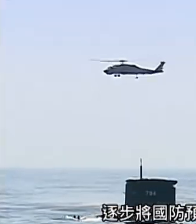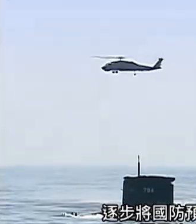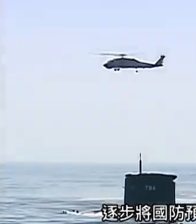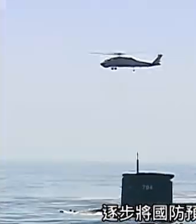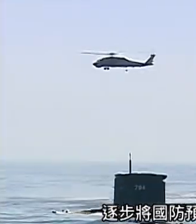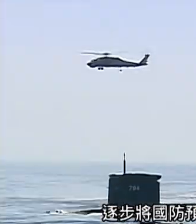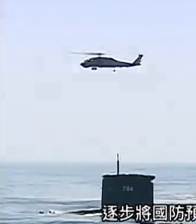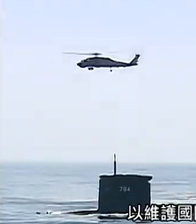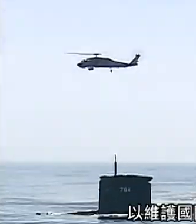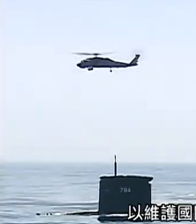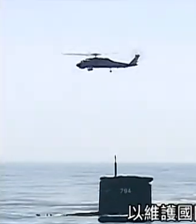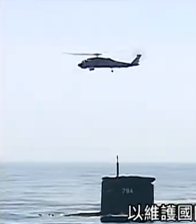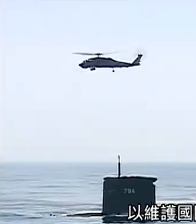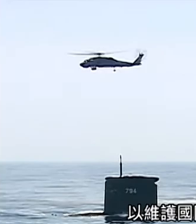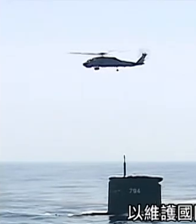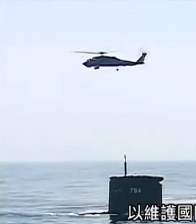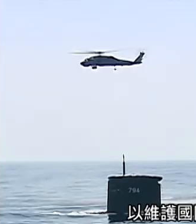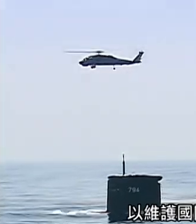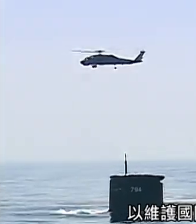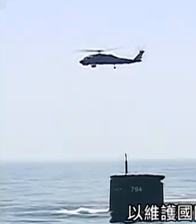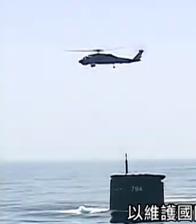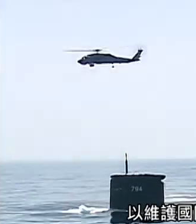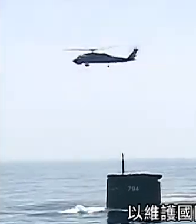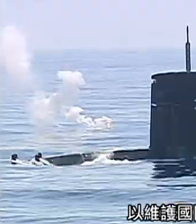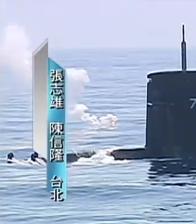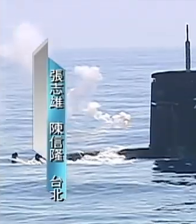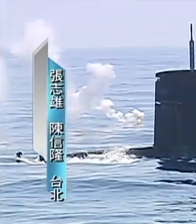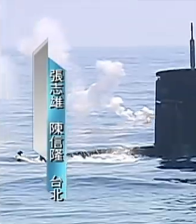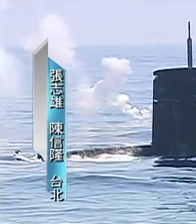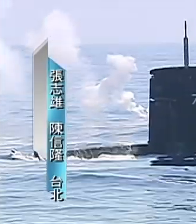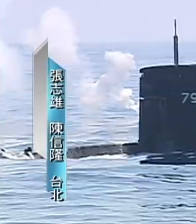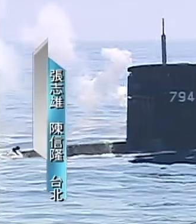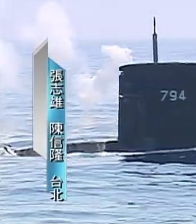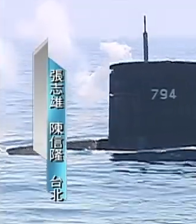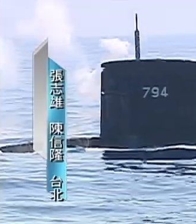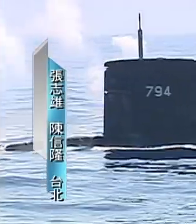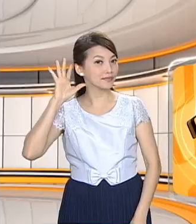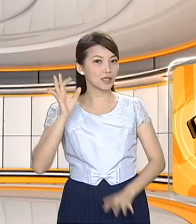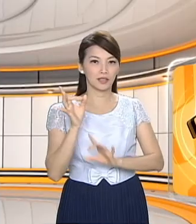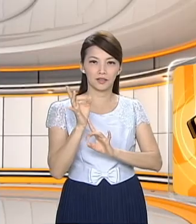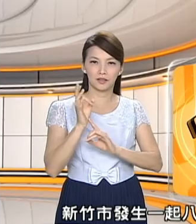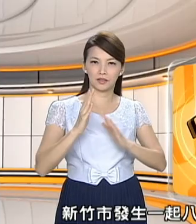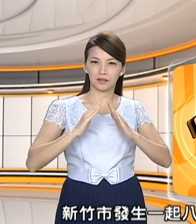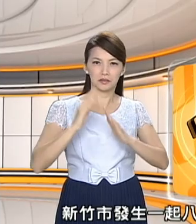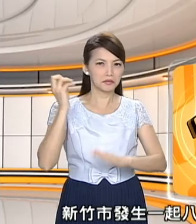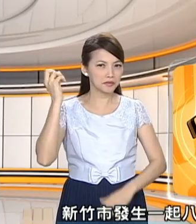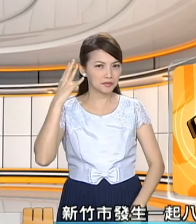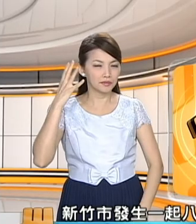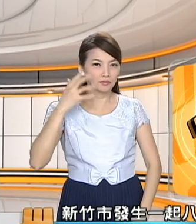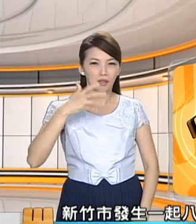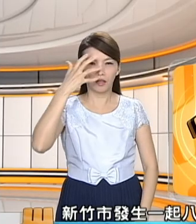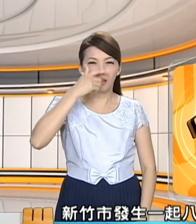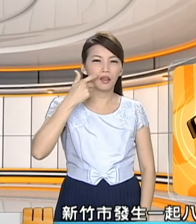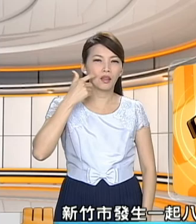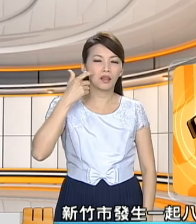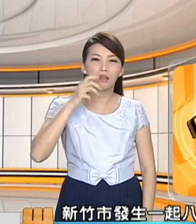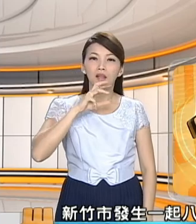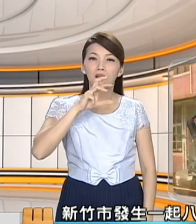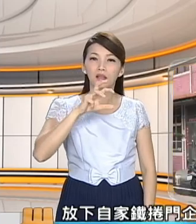3%，以维护国防战力。记者张雄、陈信龙台北报道。 新竹市发生一起八旬老翁放下